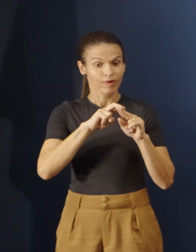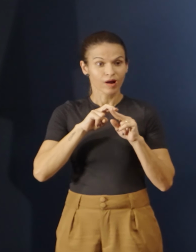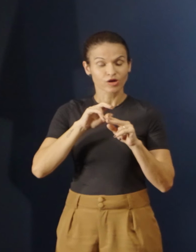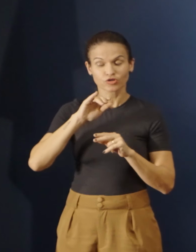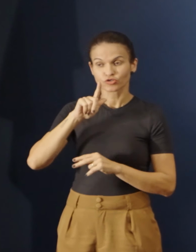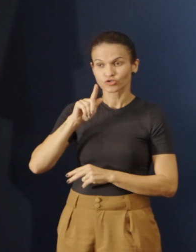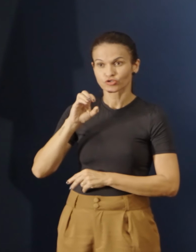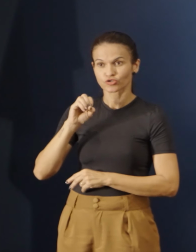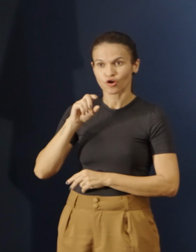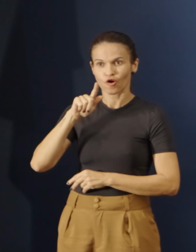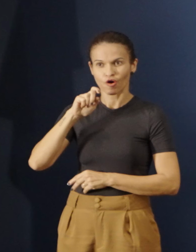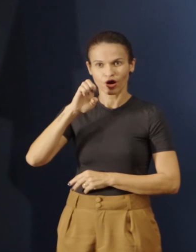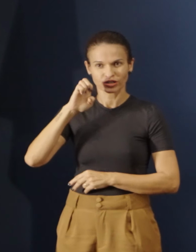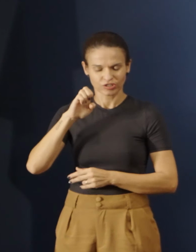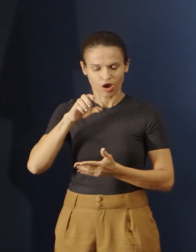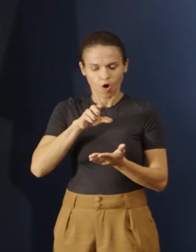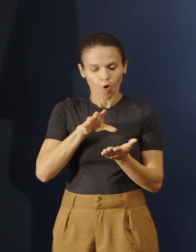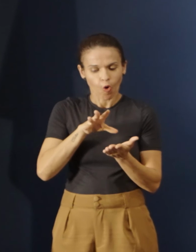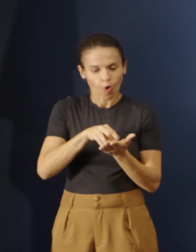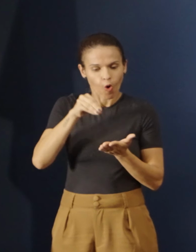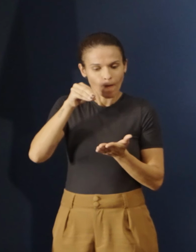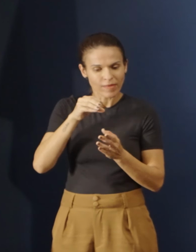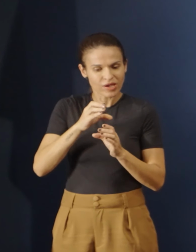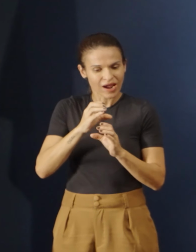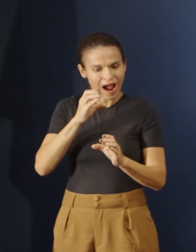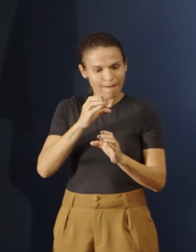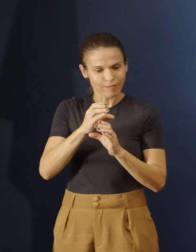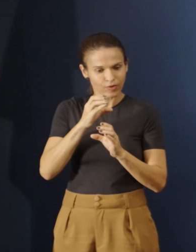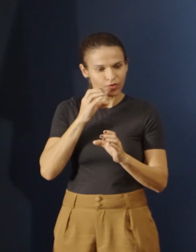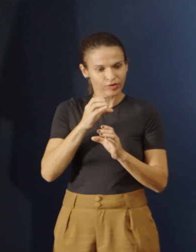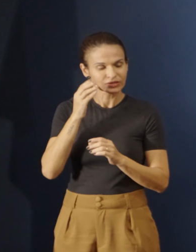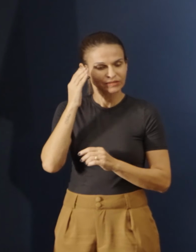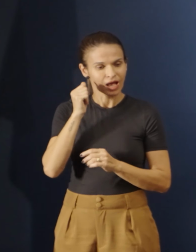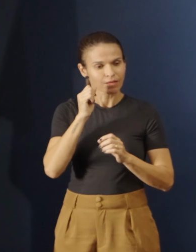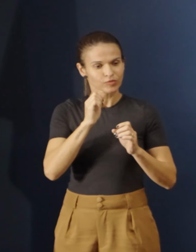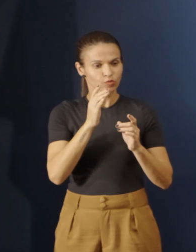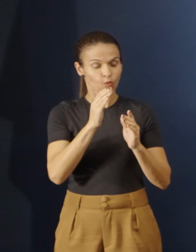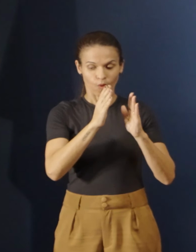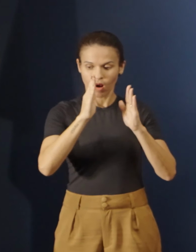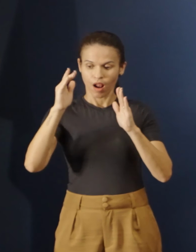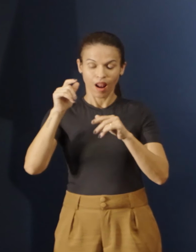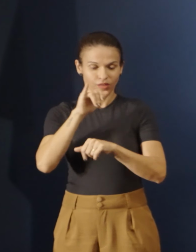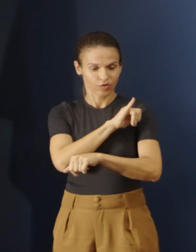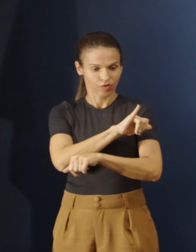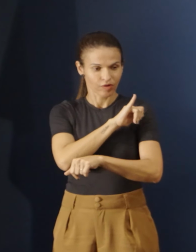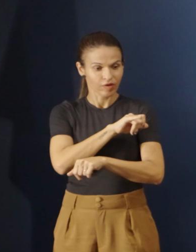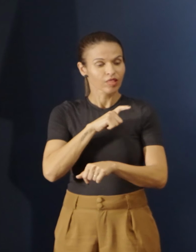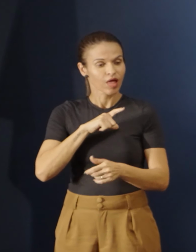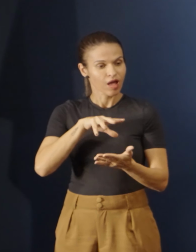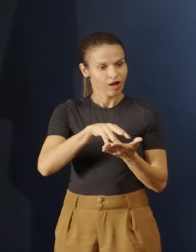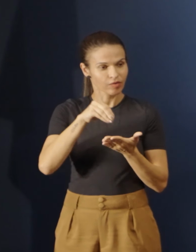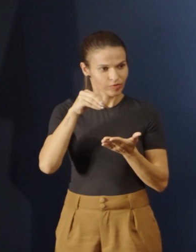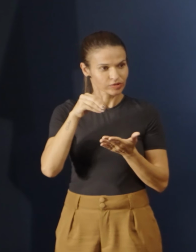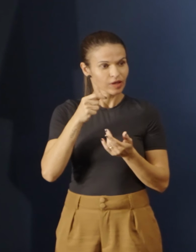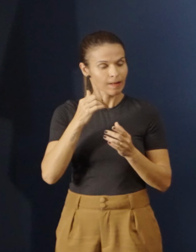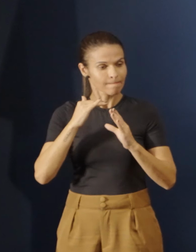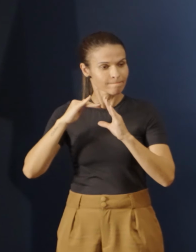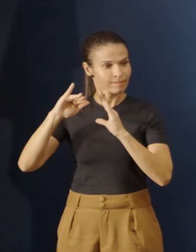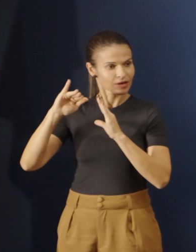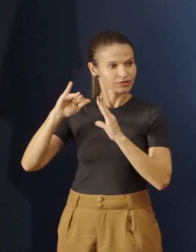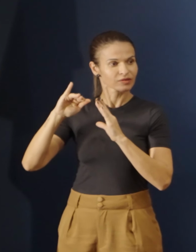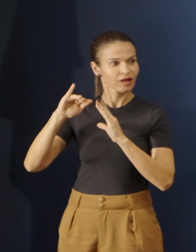mania de fazer cópia em carbono. Então, a gente sabe disso que o arquivo dele lá no Rio tem a cópia desse soneto que ele manda.